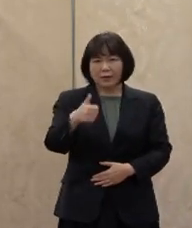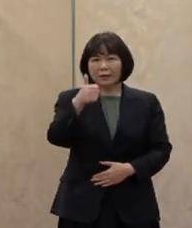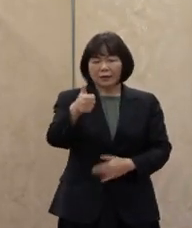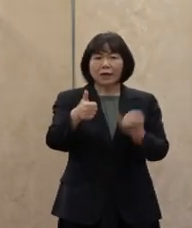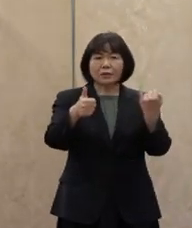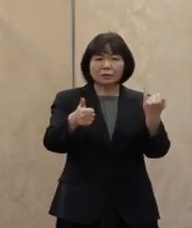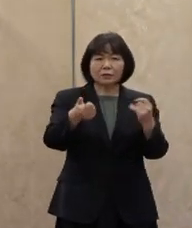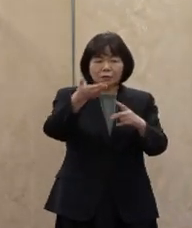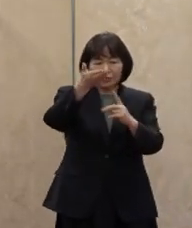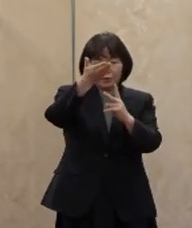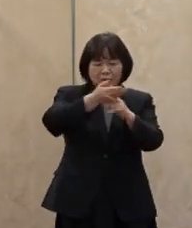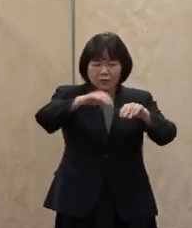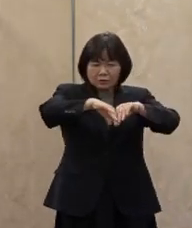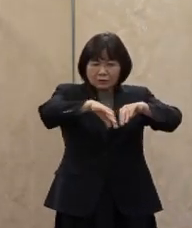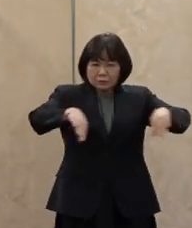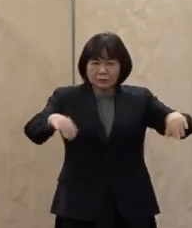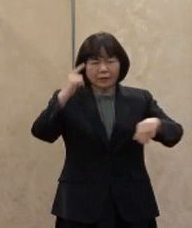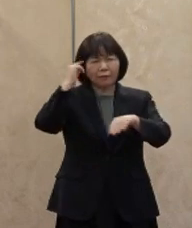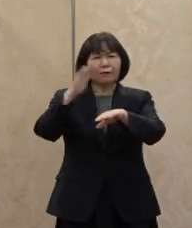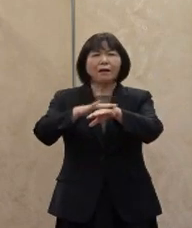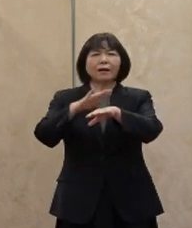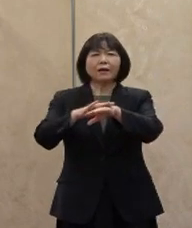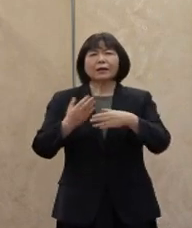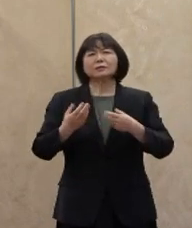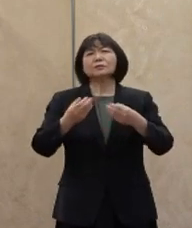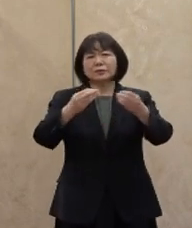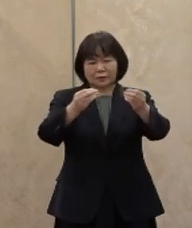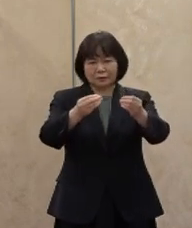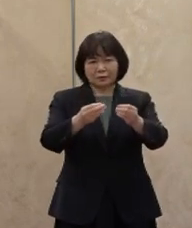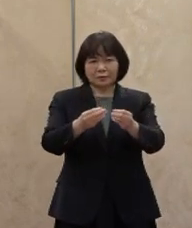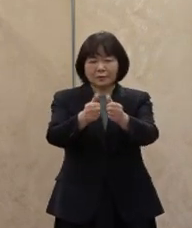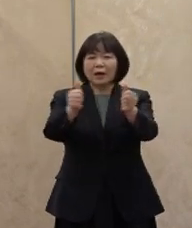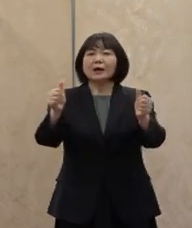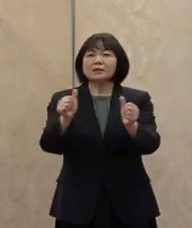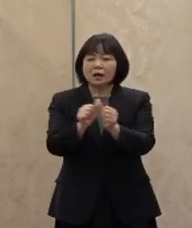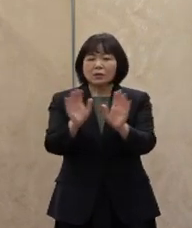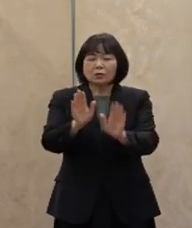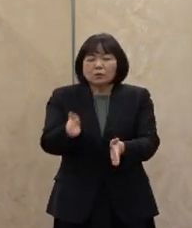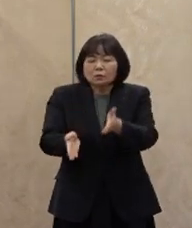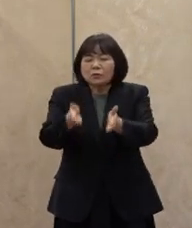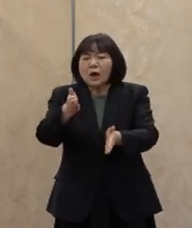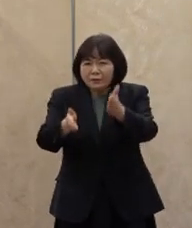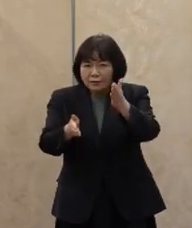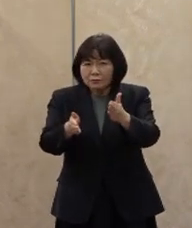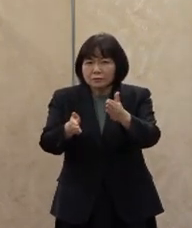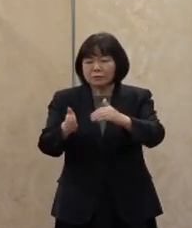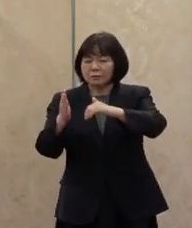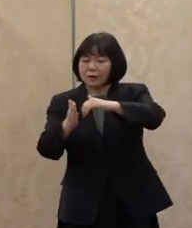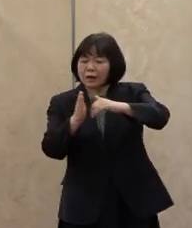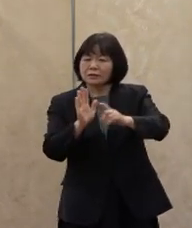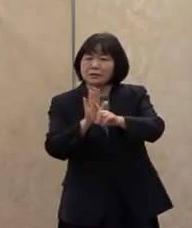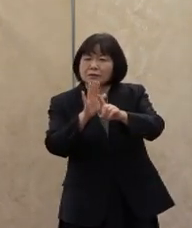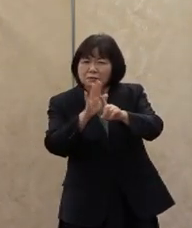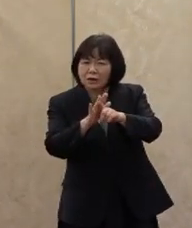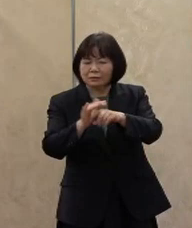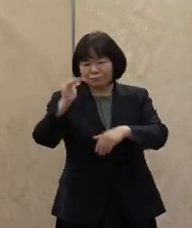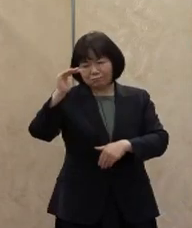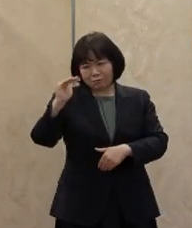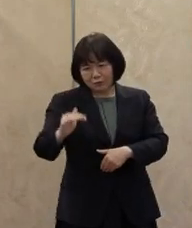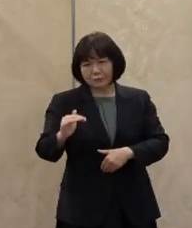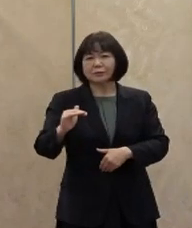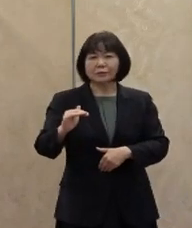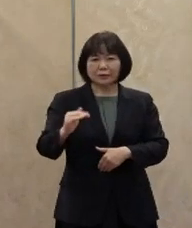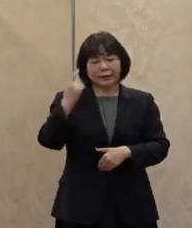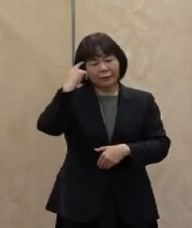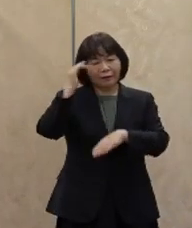分担意識が依然として存在していると。そして男性の育児家事への参加、これも低調な状況という中で意